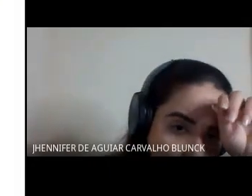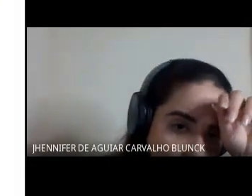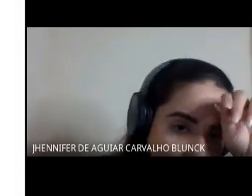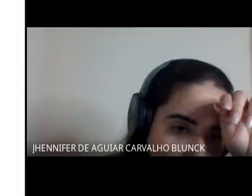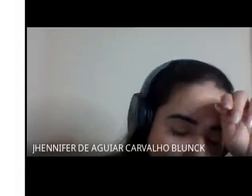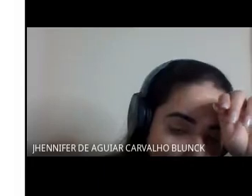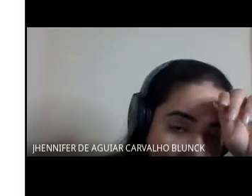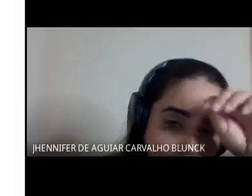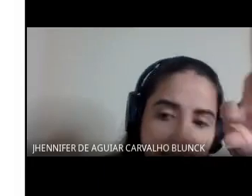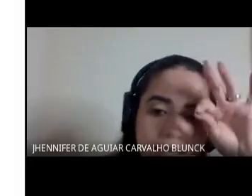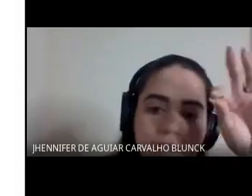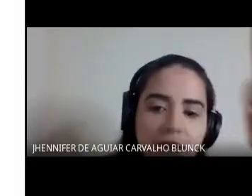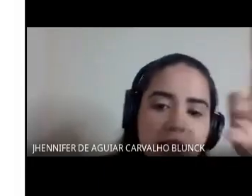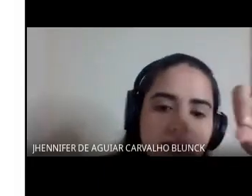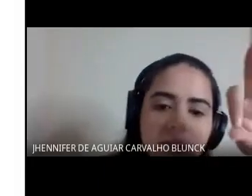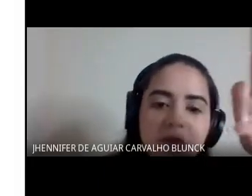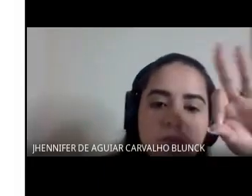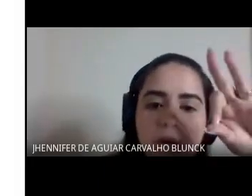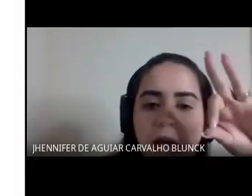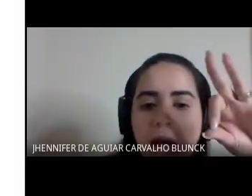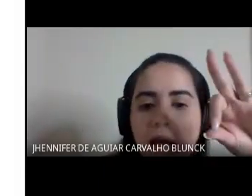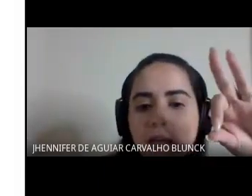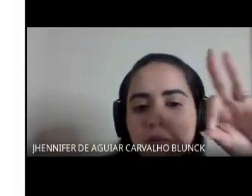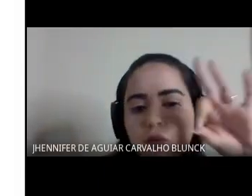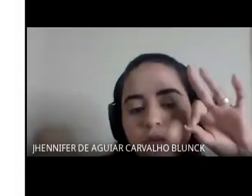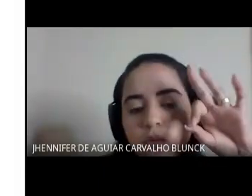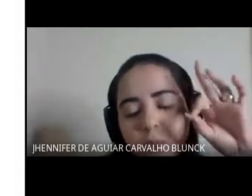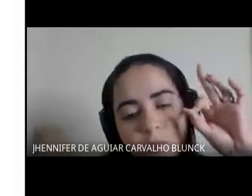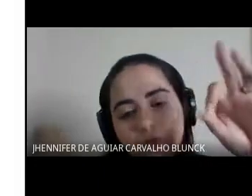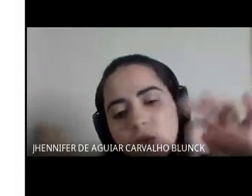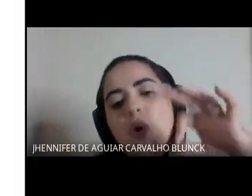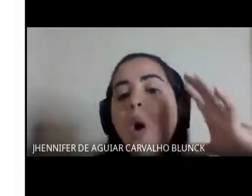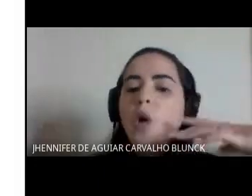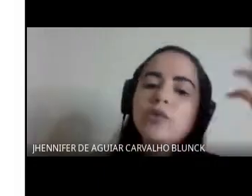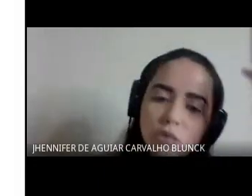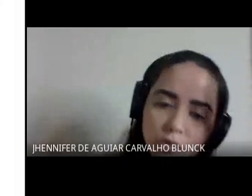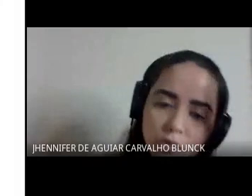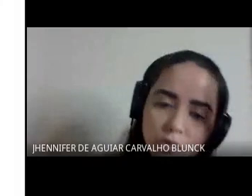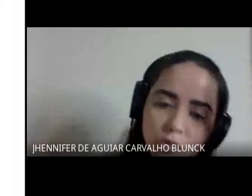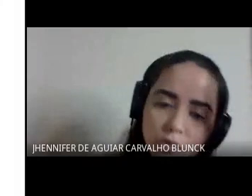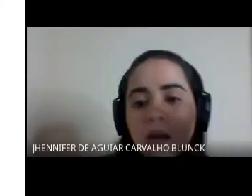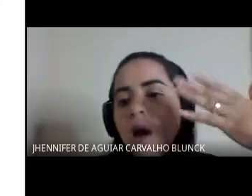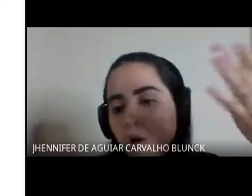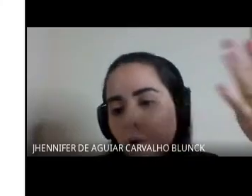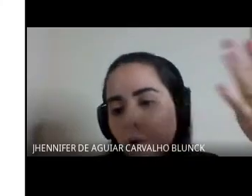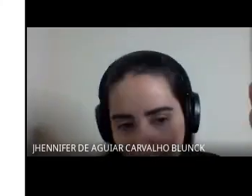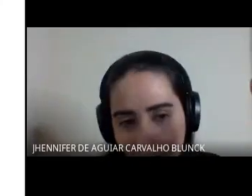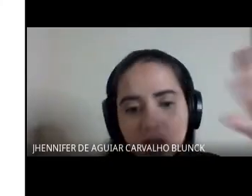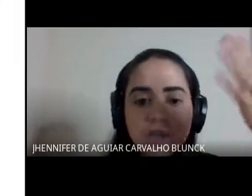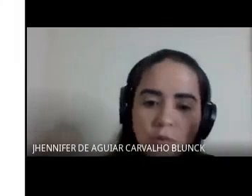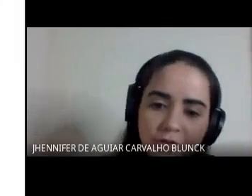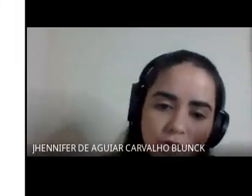tiver um aluno surdo na escola, precisa haver esses profissionais, o professor ou instrutor de Libras,